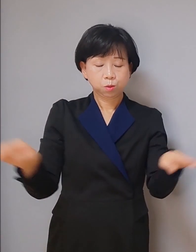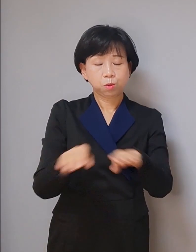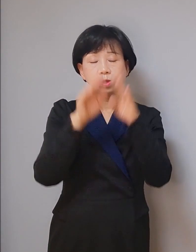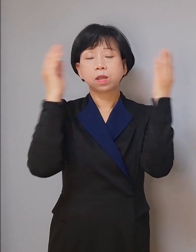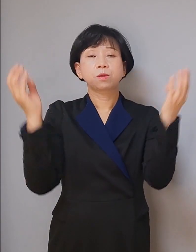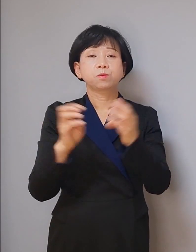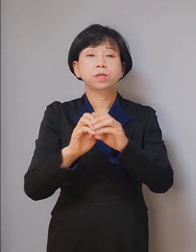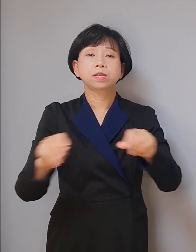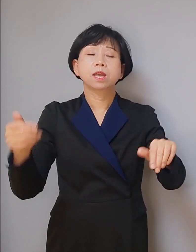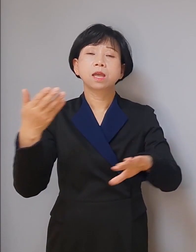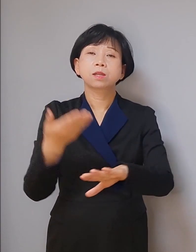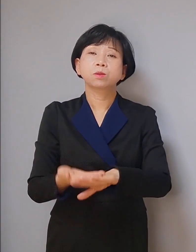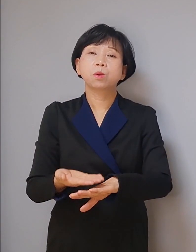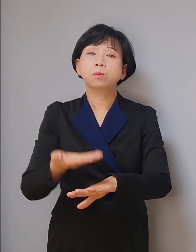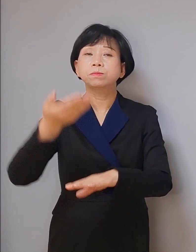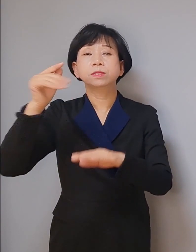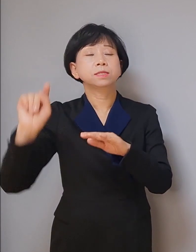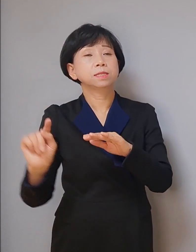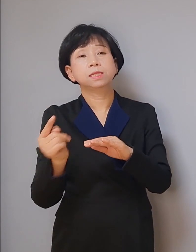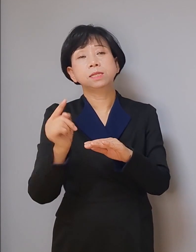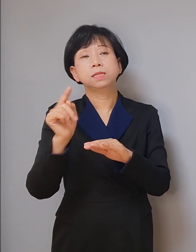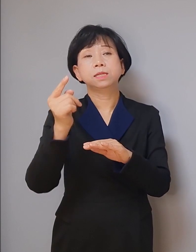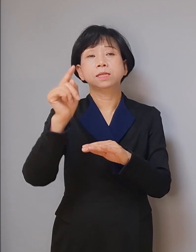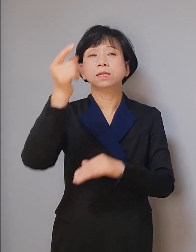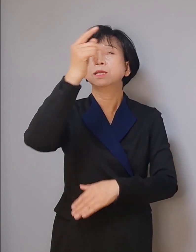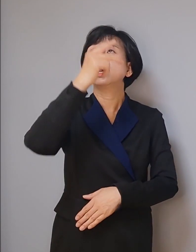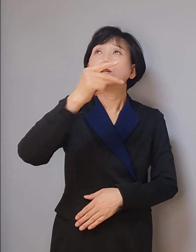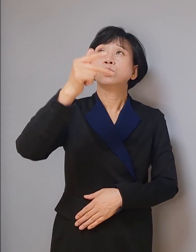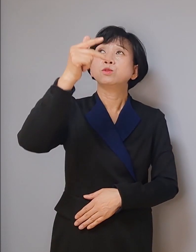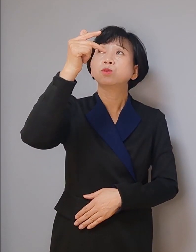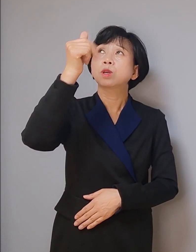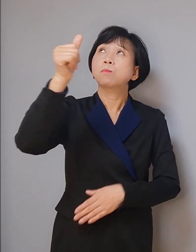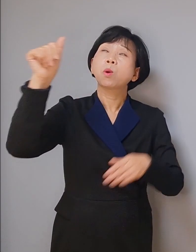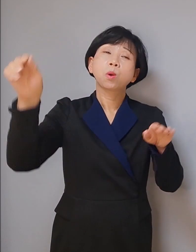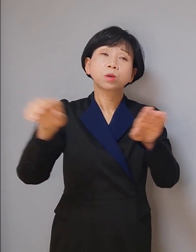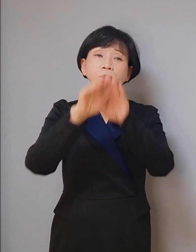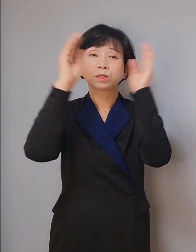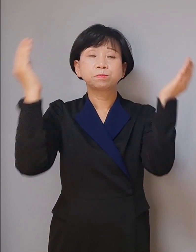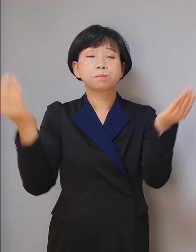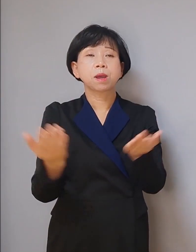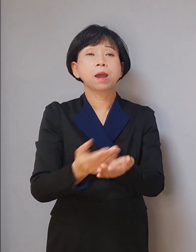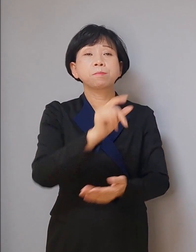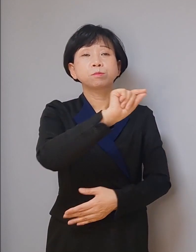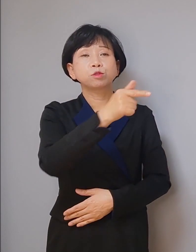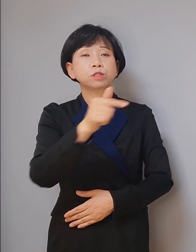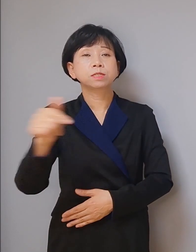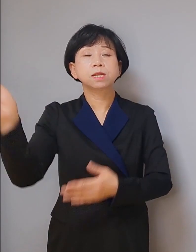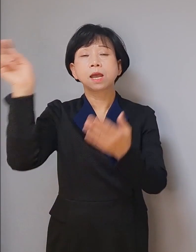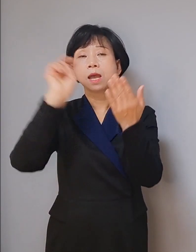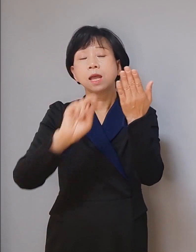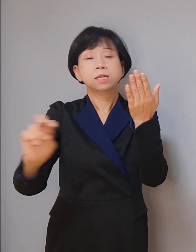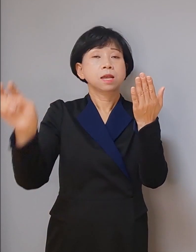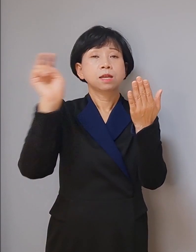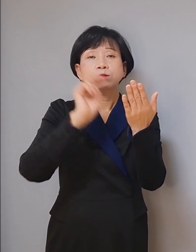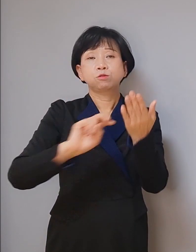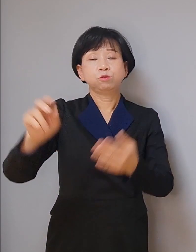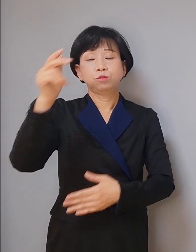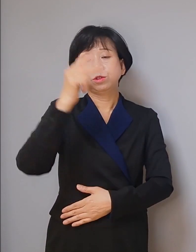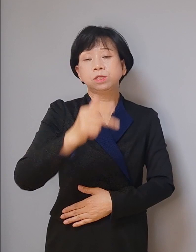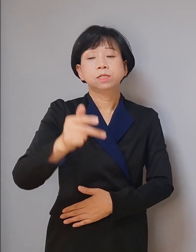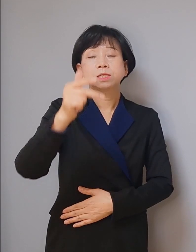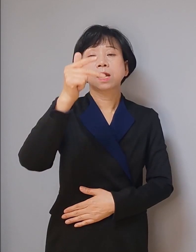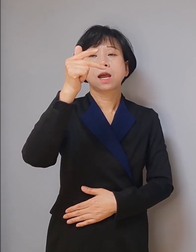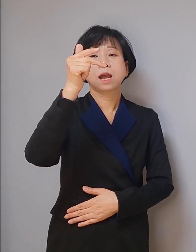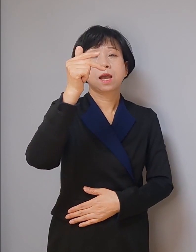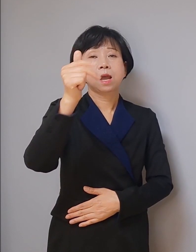찬양 온 땅 위에 높으신 주를 모든 만물 찬양